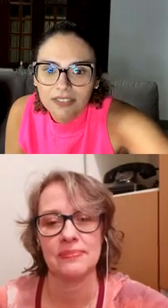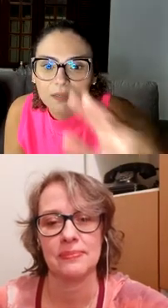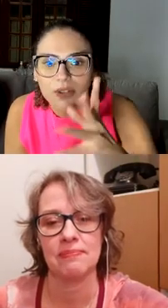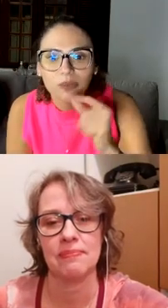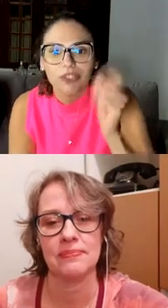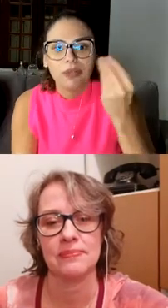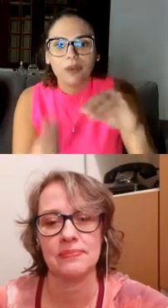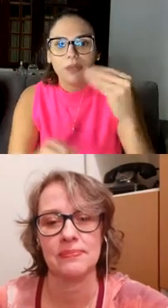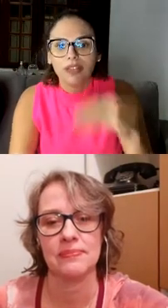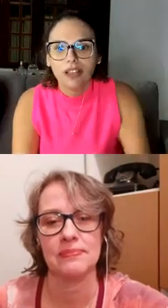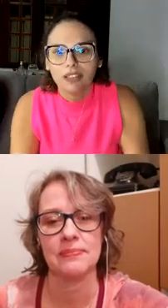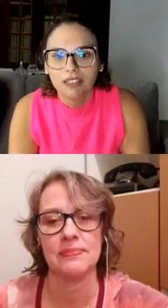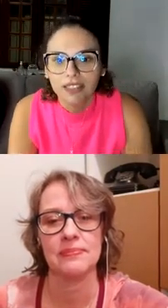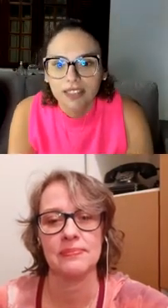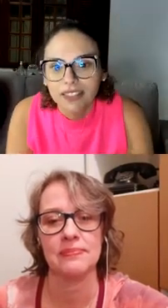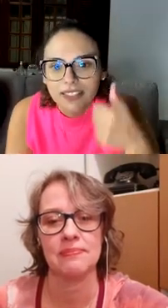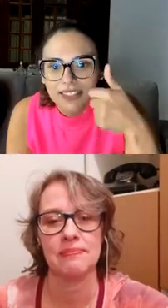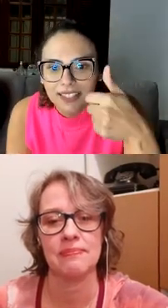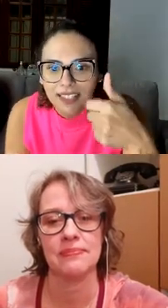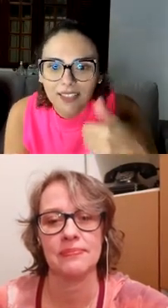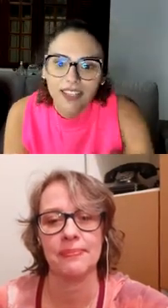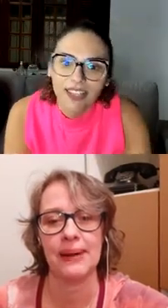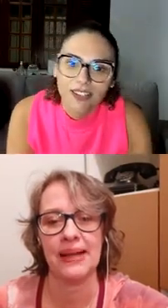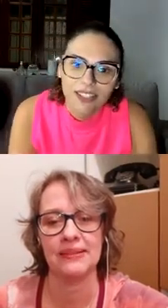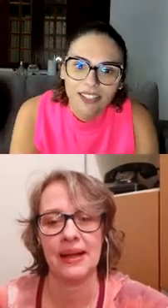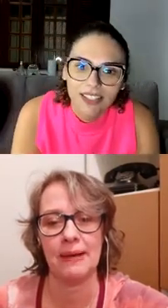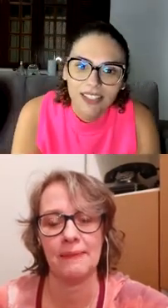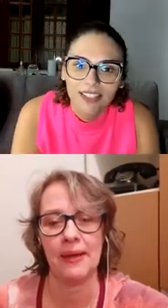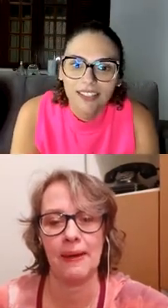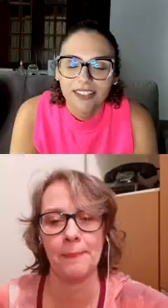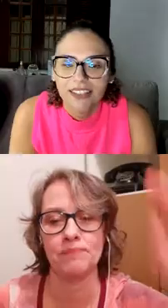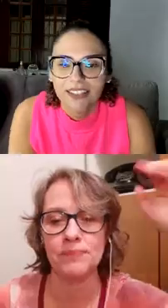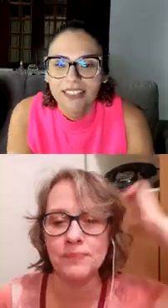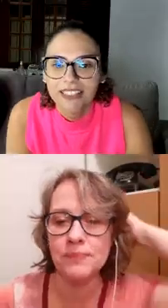Acho que demora um pouquinho pra comentar. Sim, legalzinho. Para entrar.